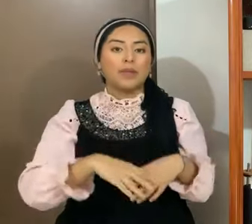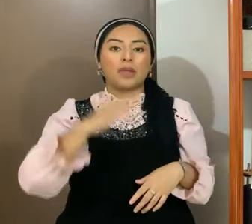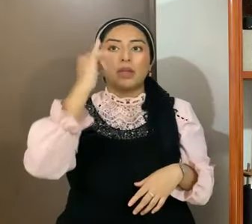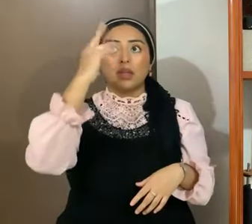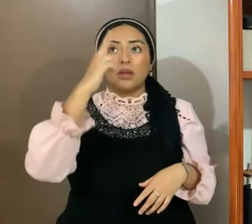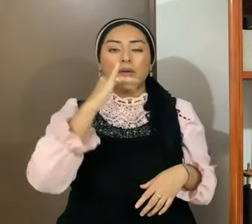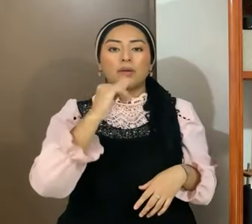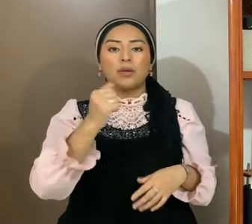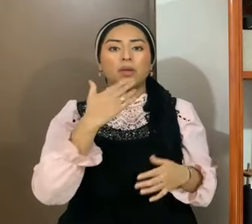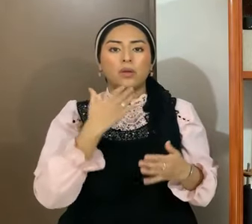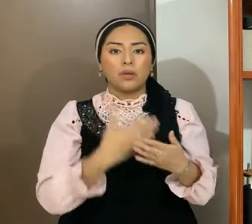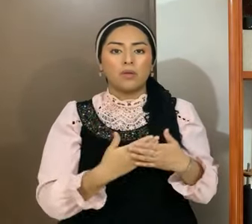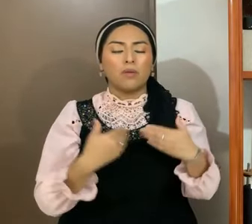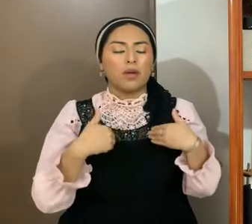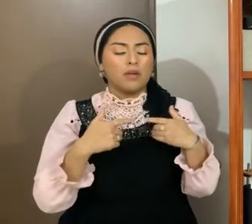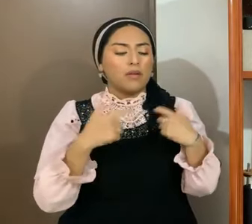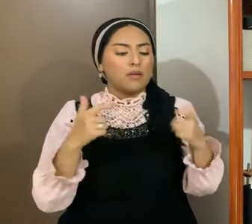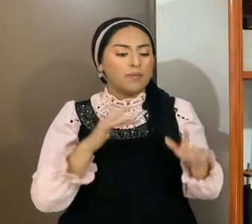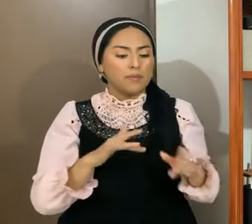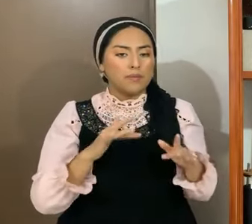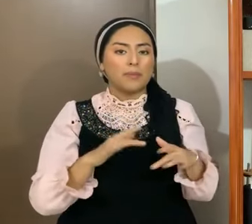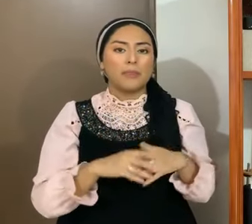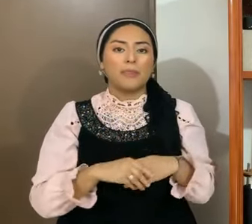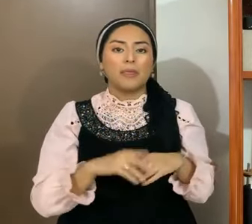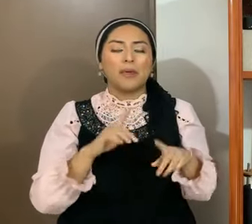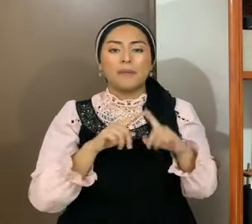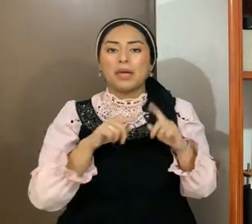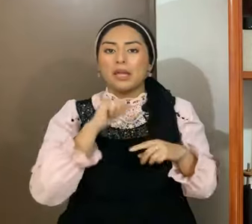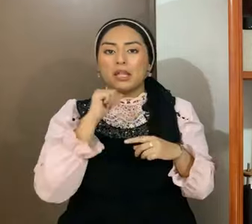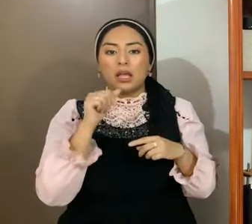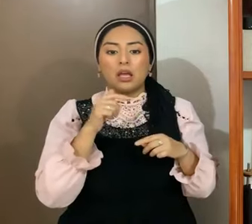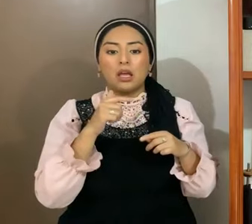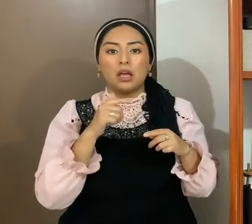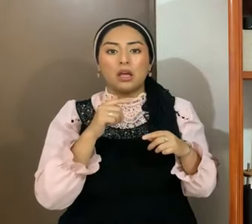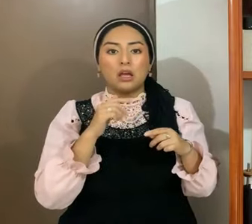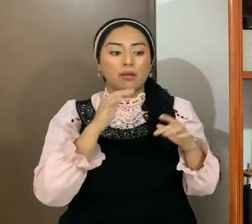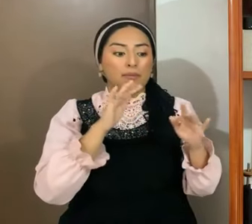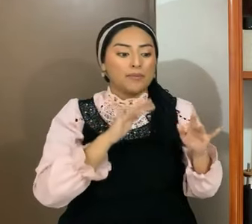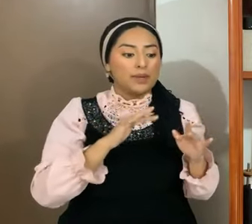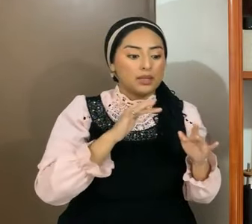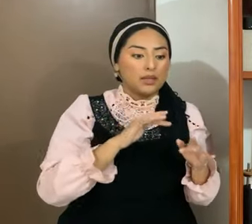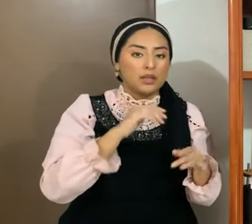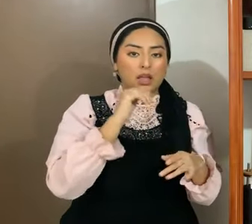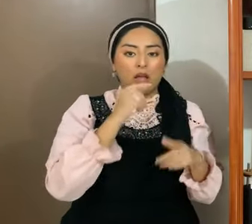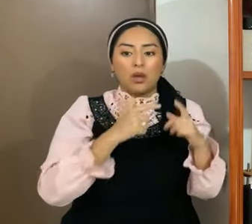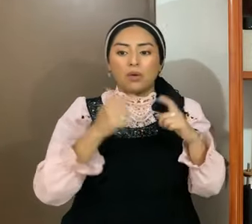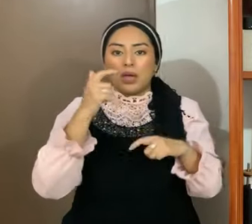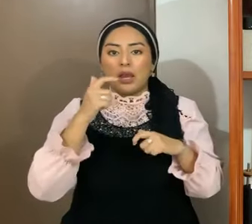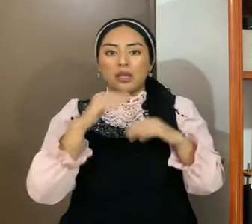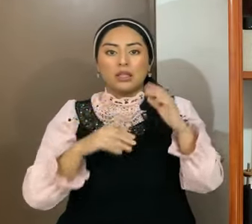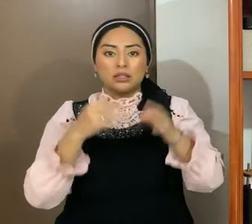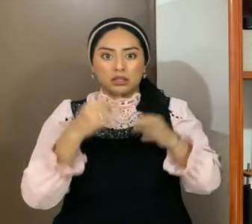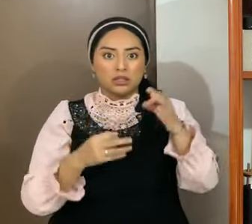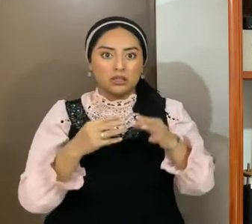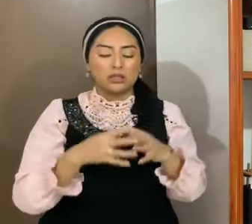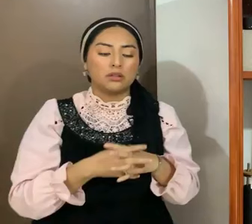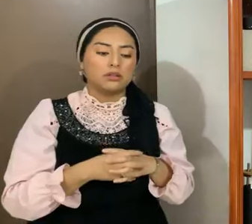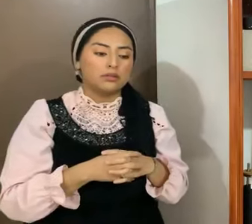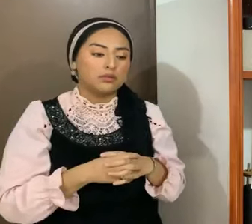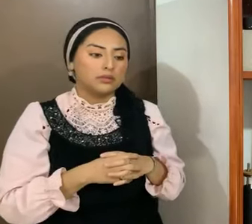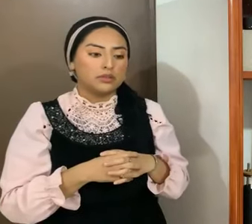Yahweh es bueno y tiene compasión, pero no es más grande su compasión que su justicia. Nadie piense